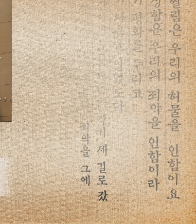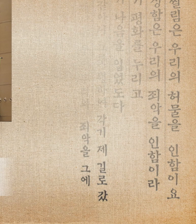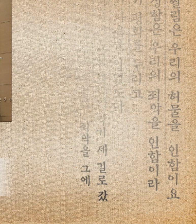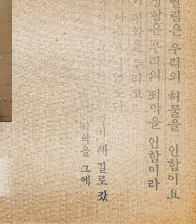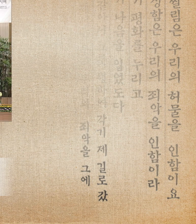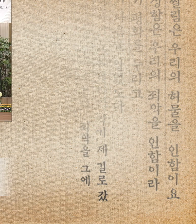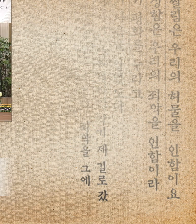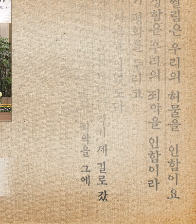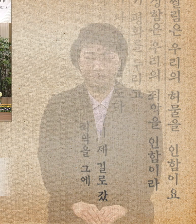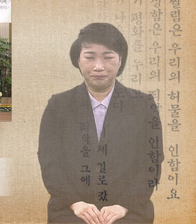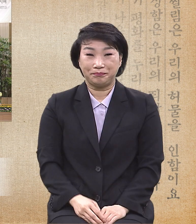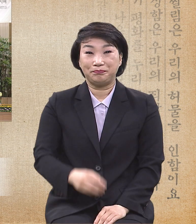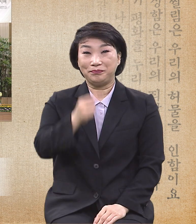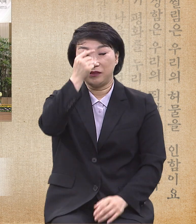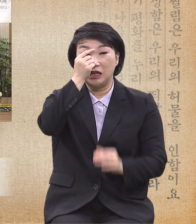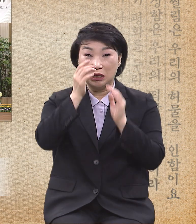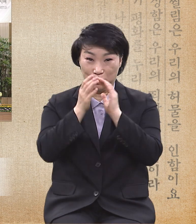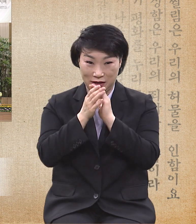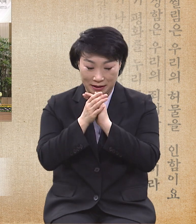주시옵소서.